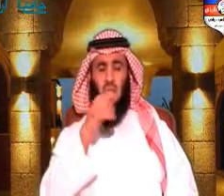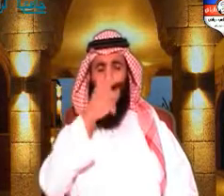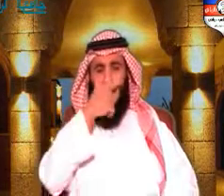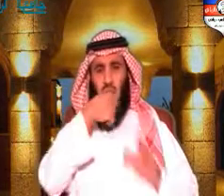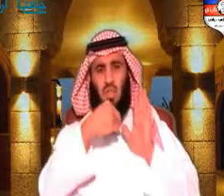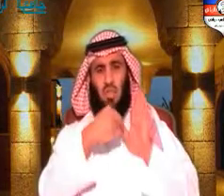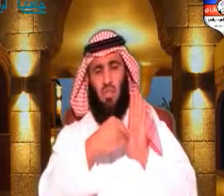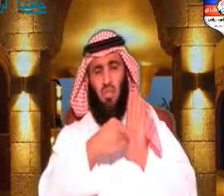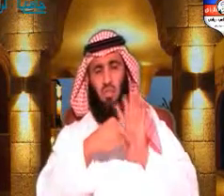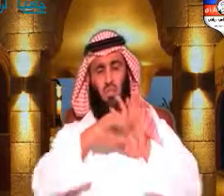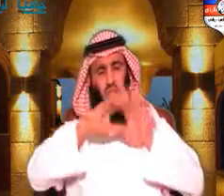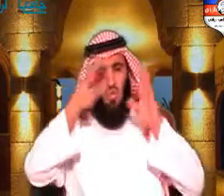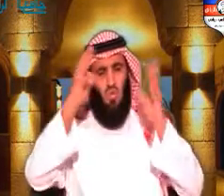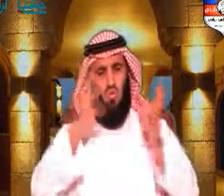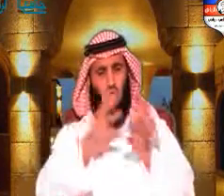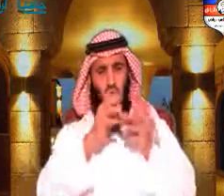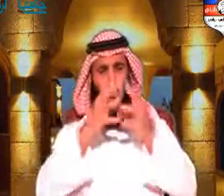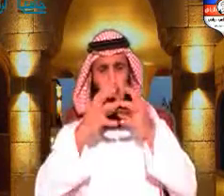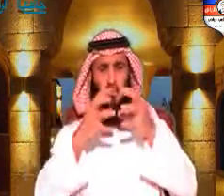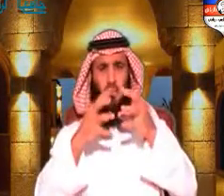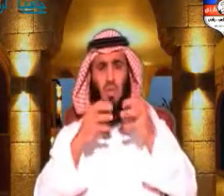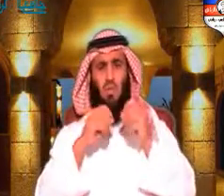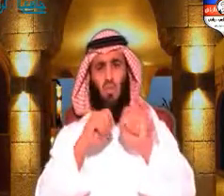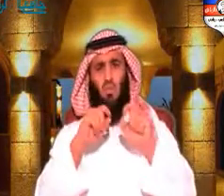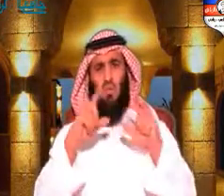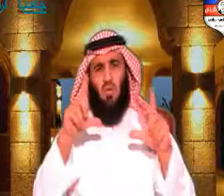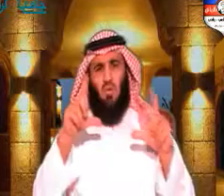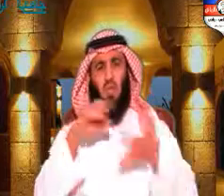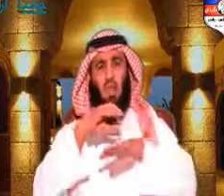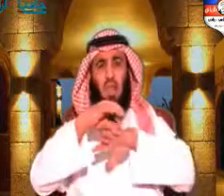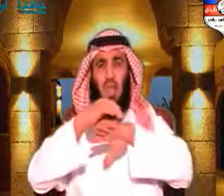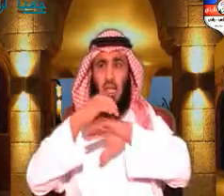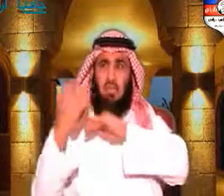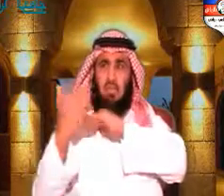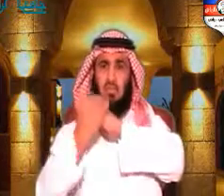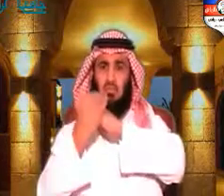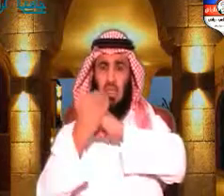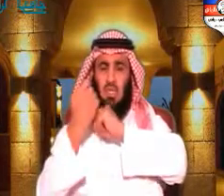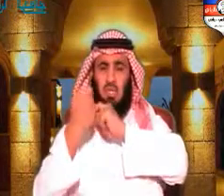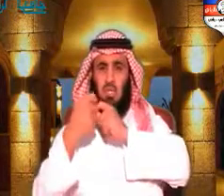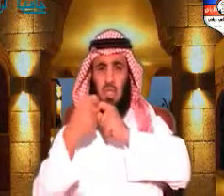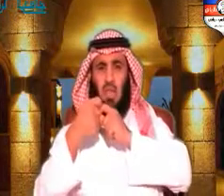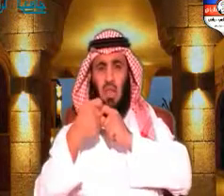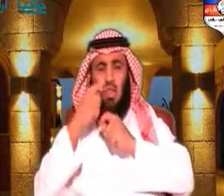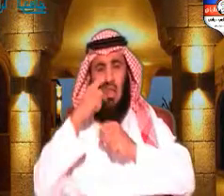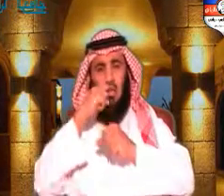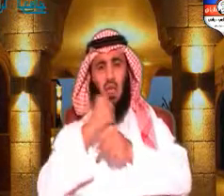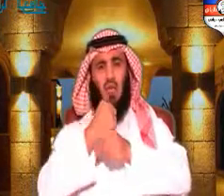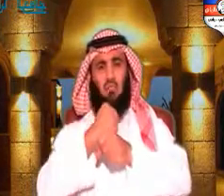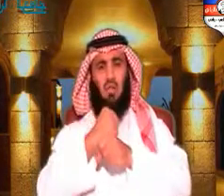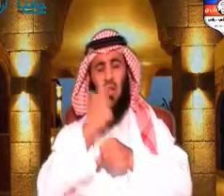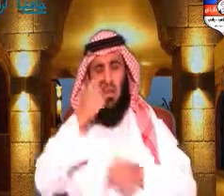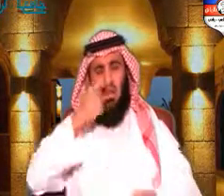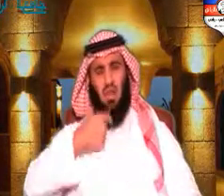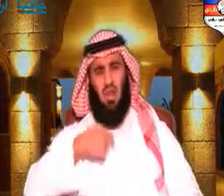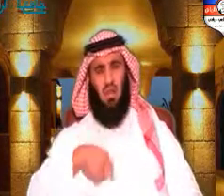جامع للفضائل، تدبير الإنسان نفسه، وفيه تدبير مصالح النفس والجسد في